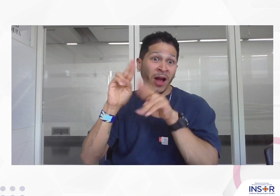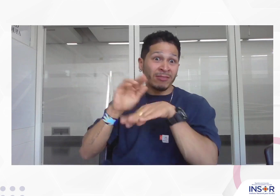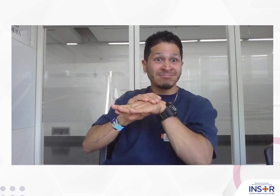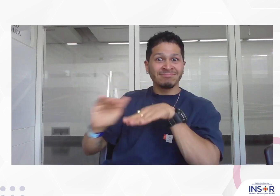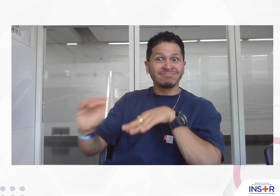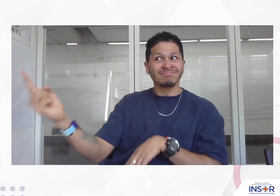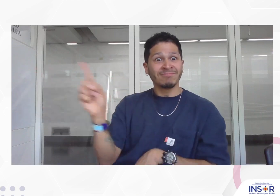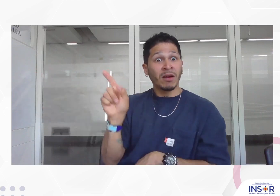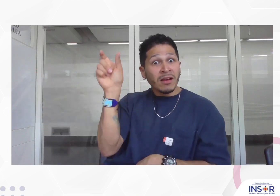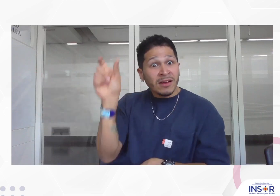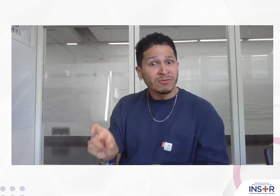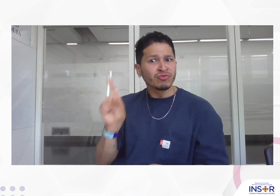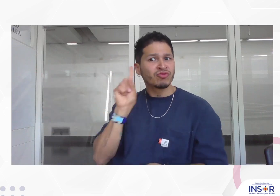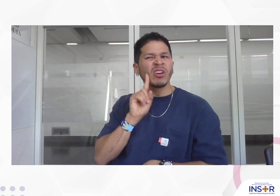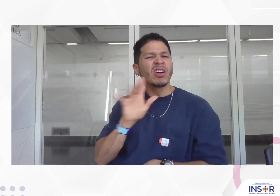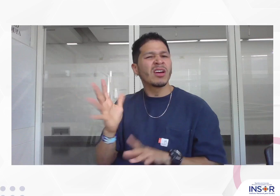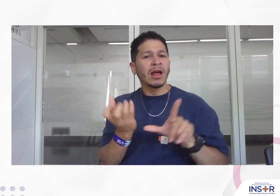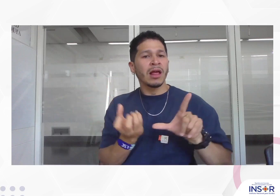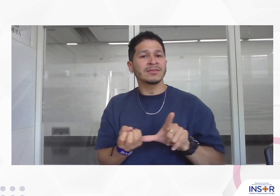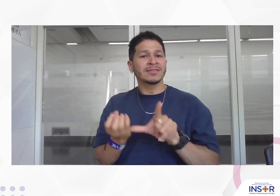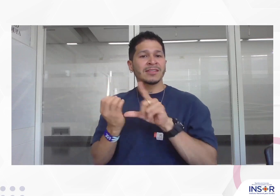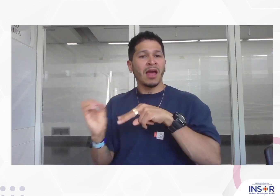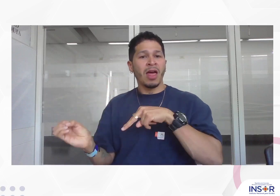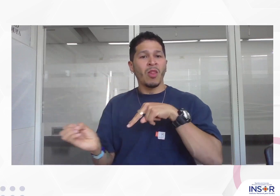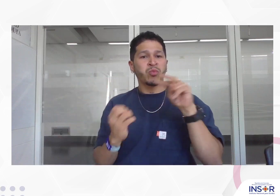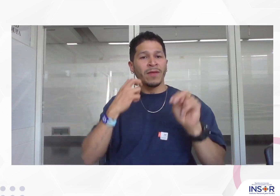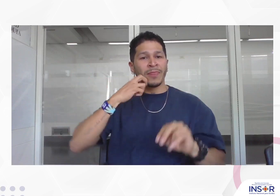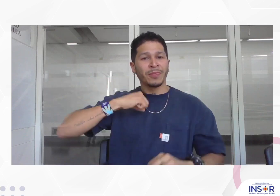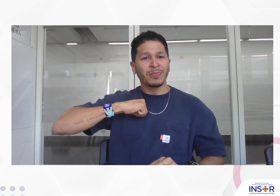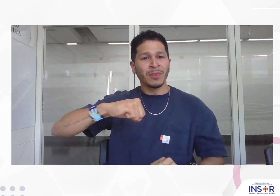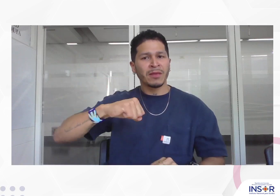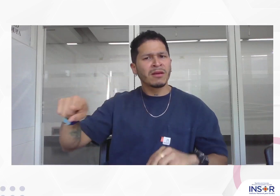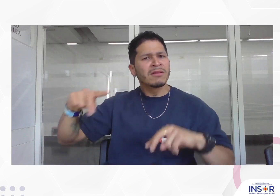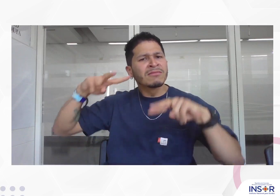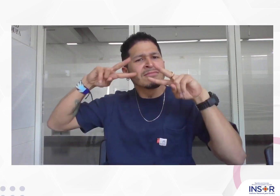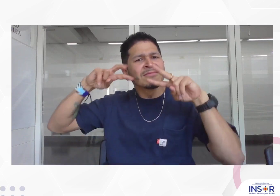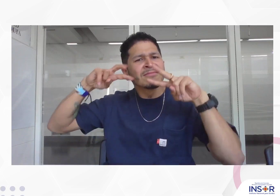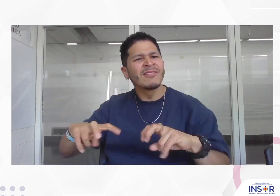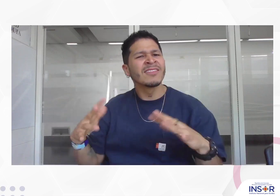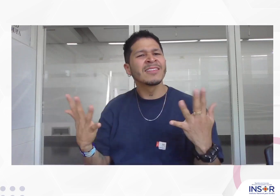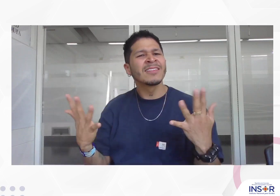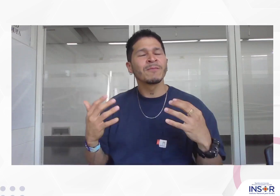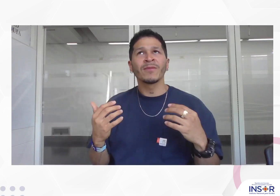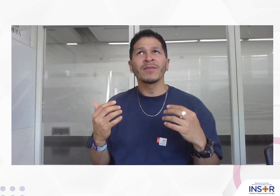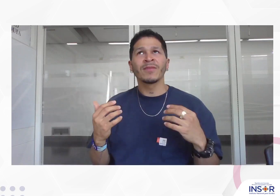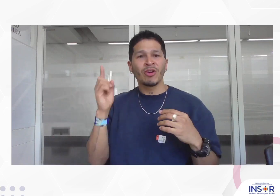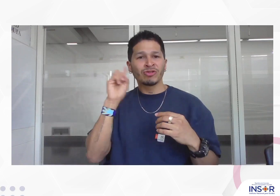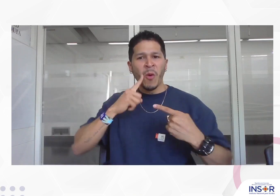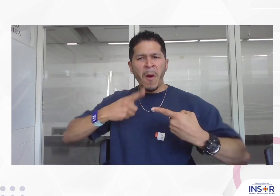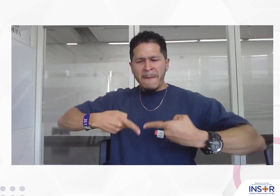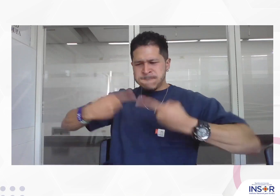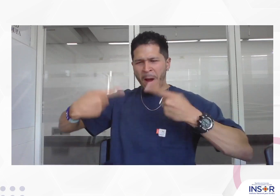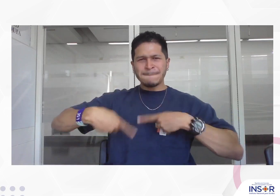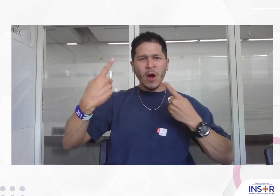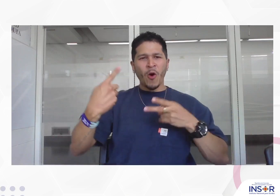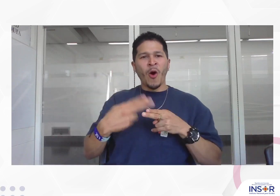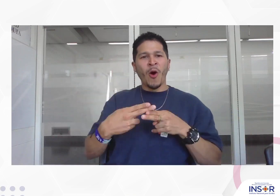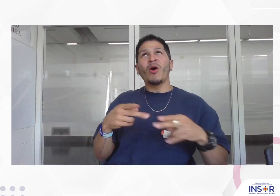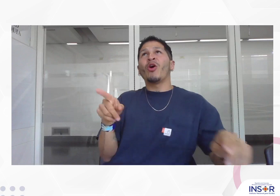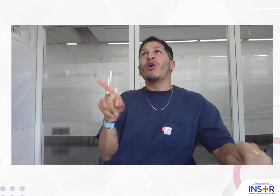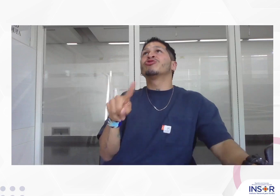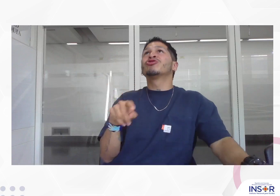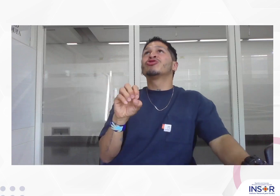persona, Tatiana, se graduó, ojalá después podamos tener una conversación con ella. Ella es licenciada en